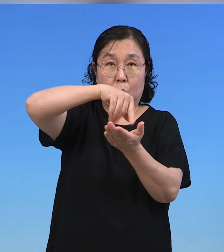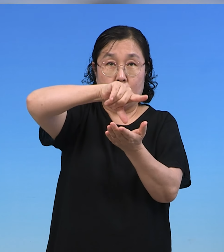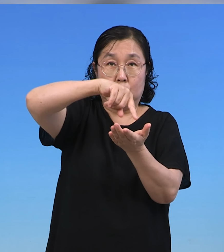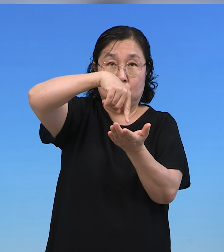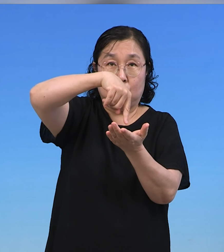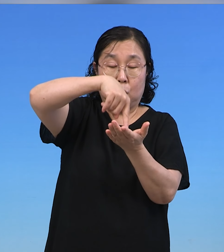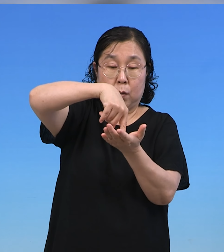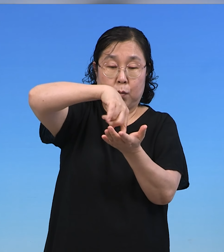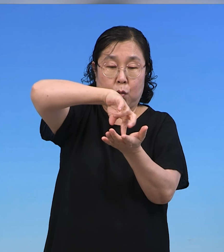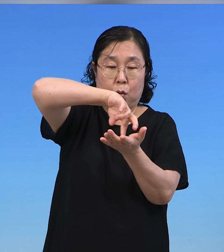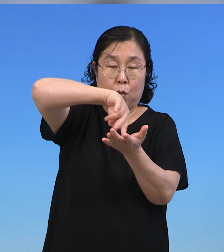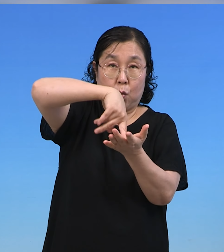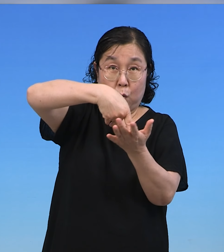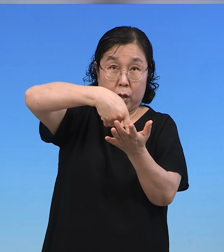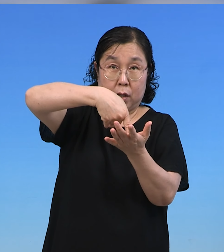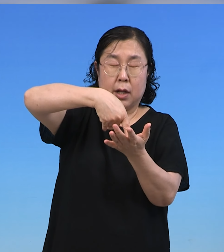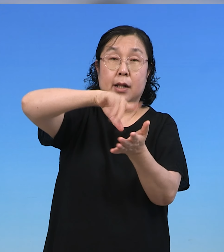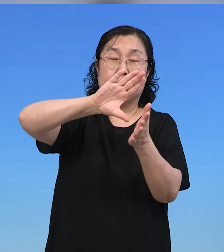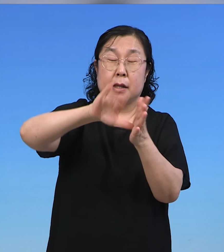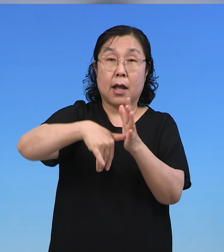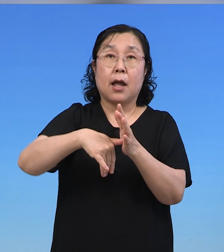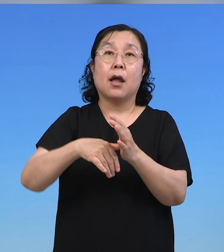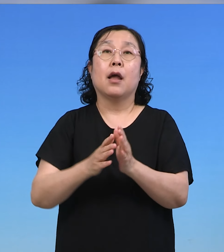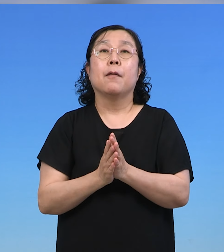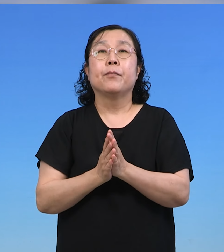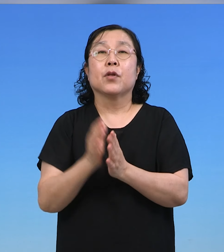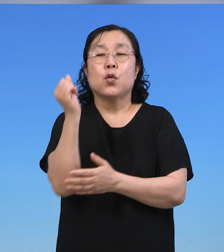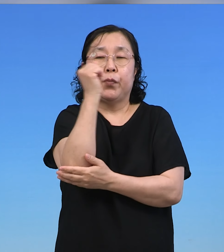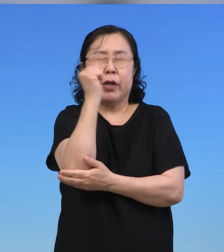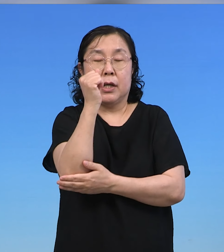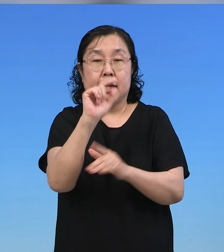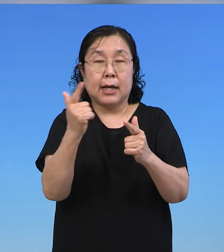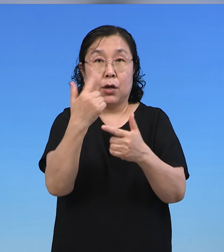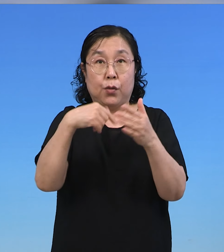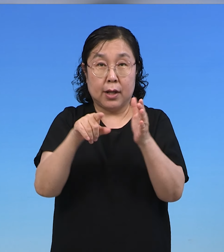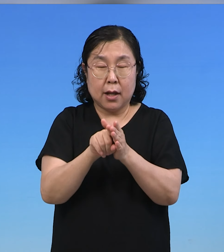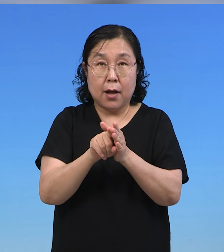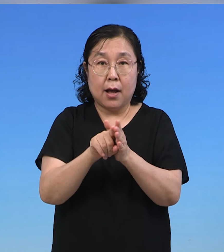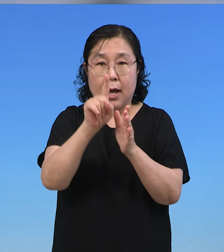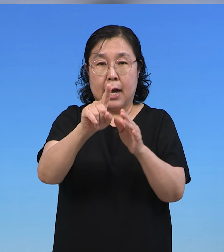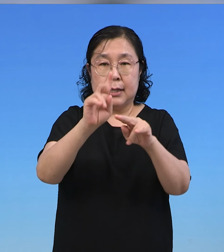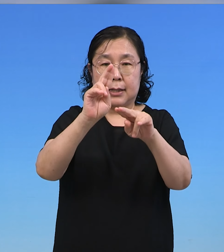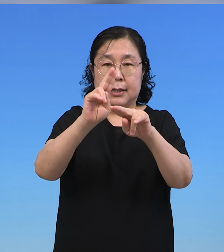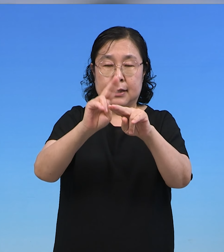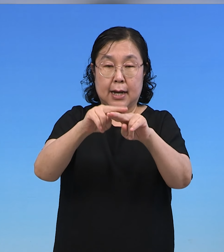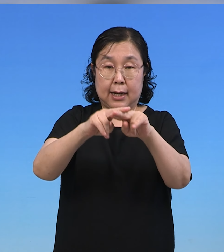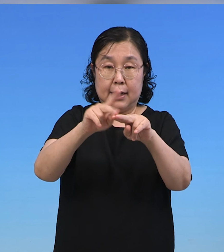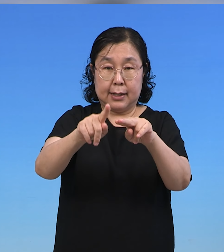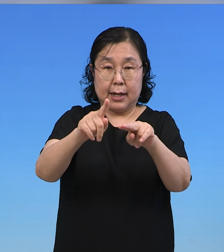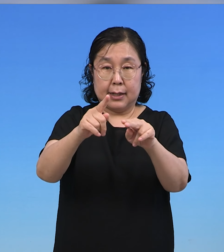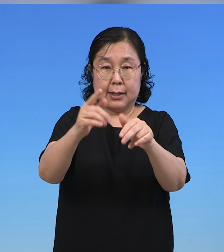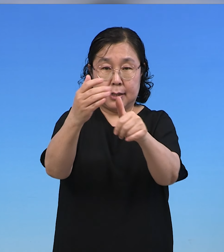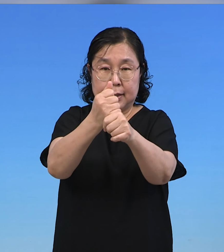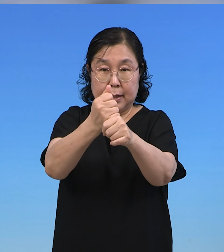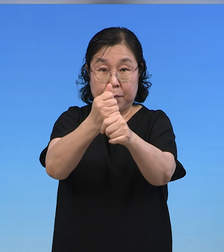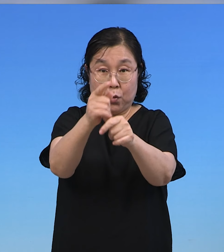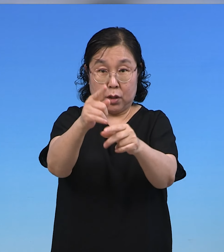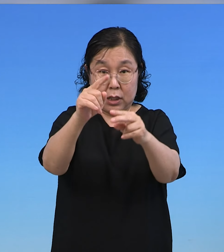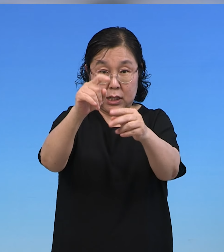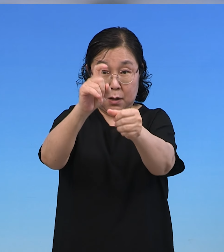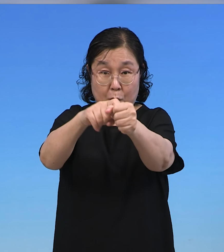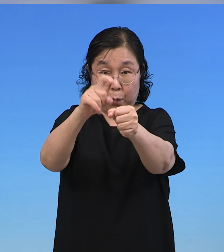여기서 시작했는데 막 저 흘러갈 수 있으니까 요동하지 않기 위해서 한 지점을 정해놓고, 한 사람을 정해놓고